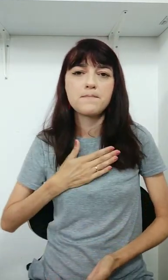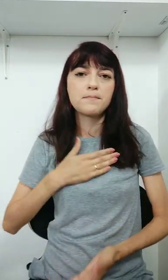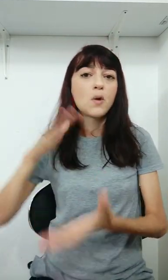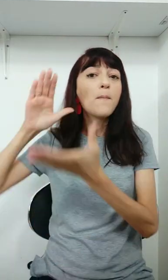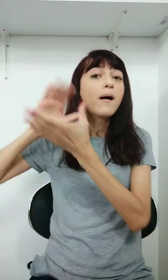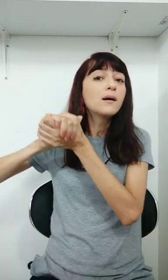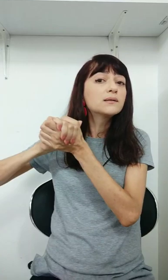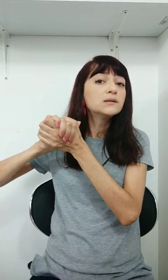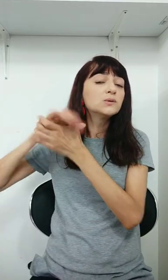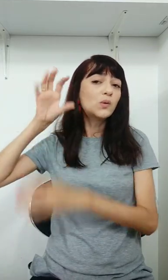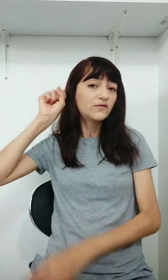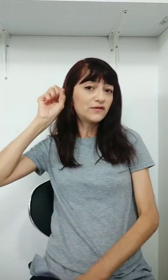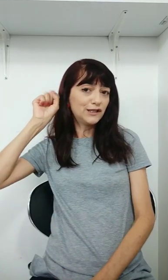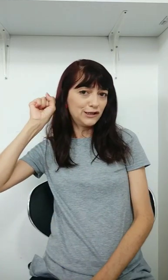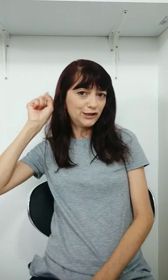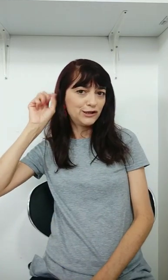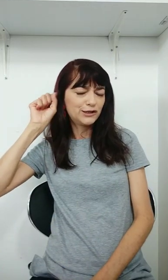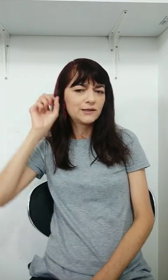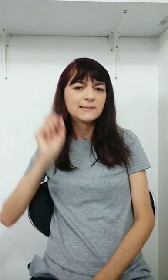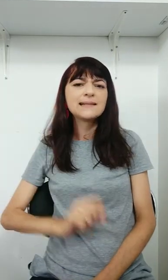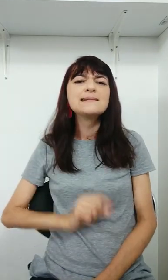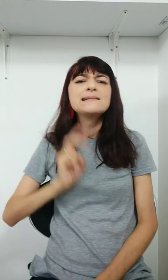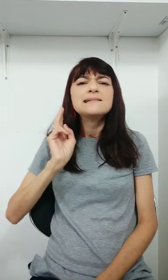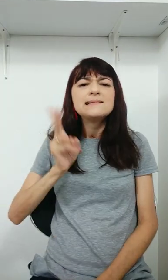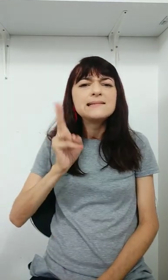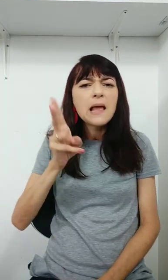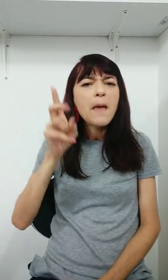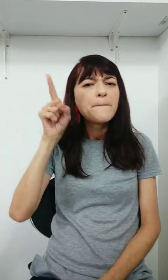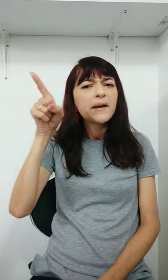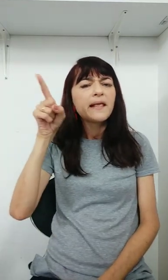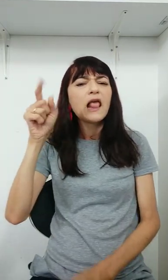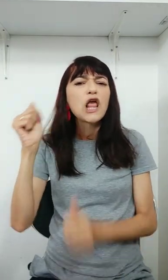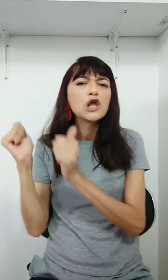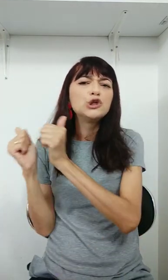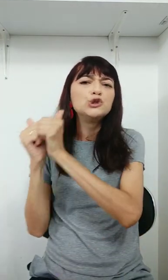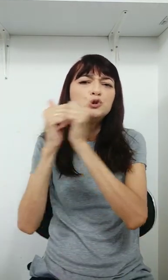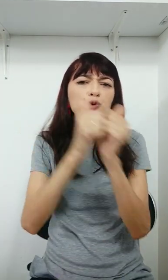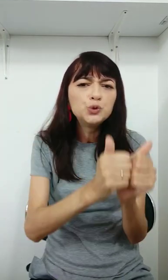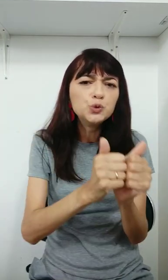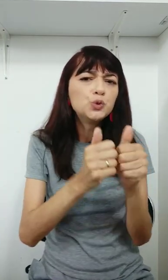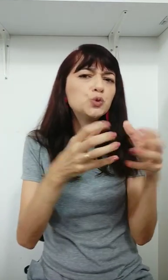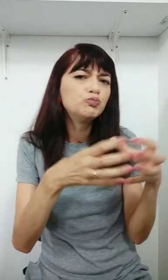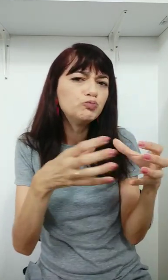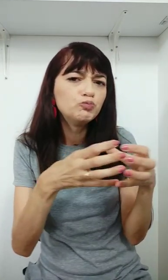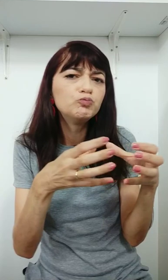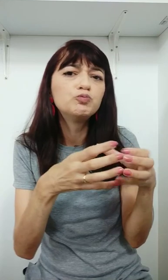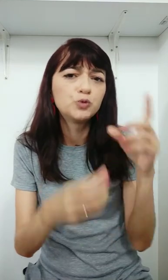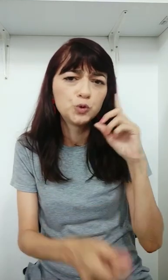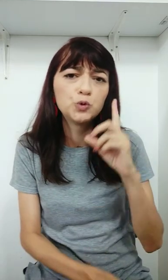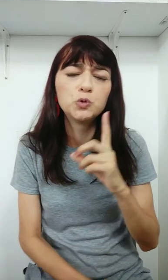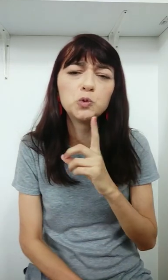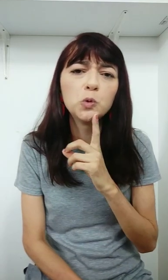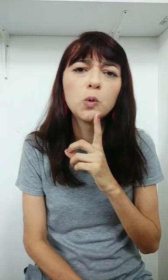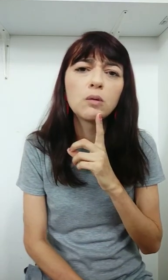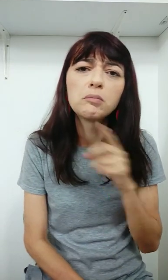surdos aqui terem esse preconceito. Meu marido, por exemplo, ele é ouvinte. Sempre ele me acompanhou, né? Quando eu